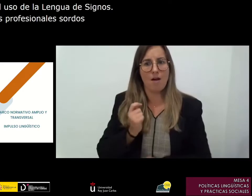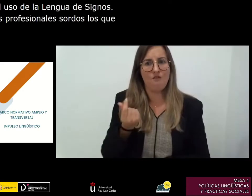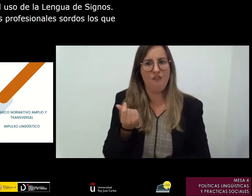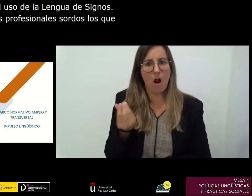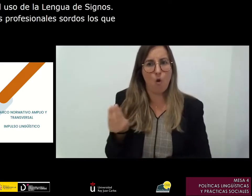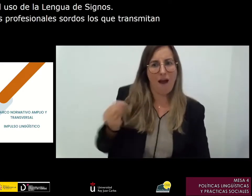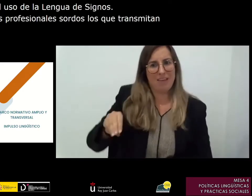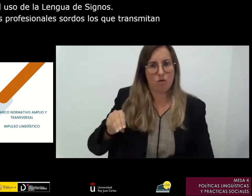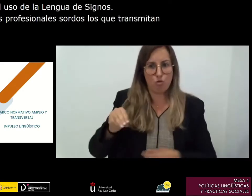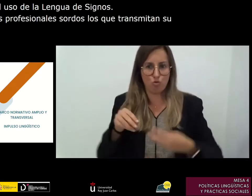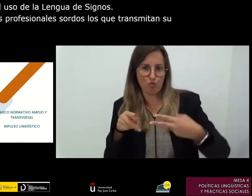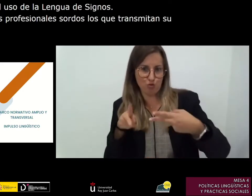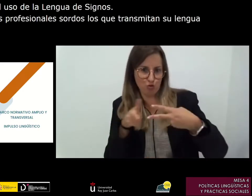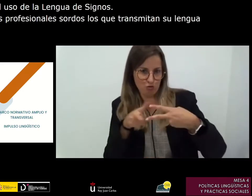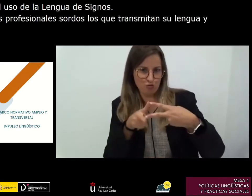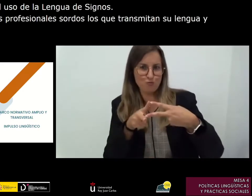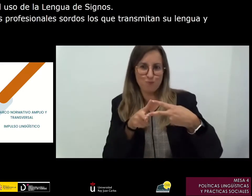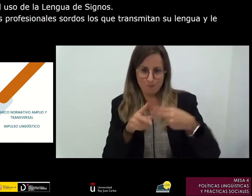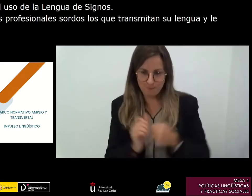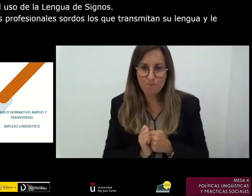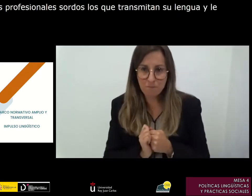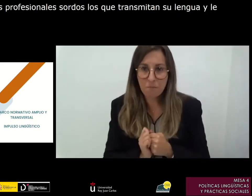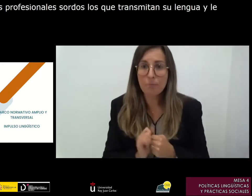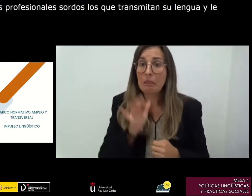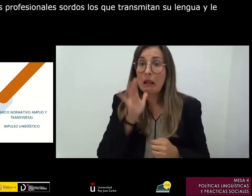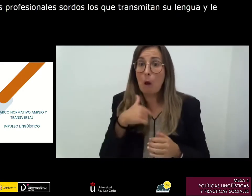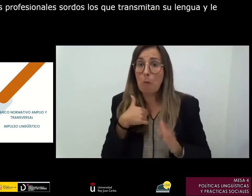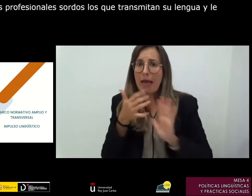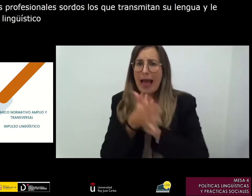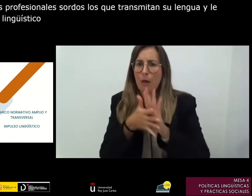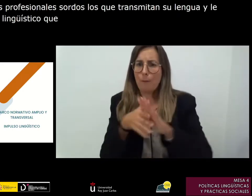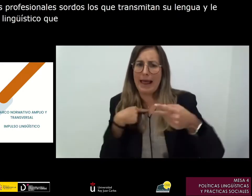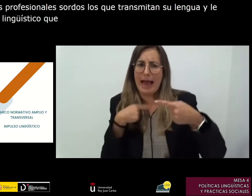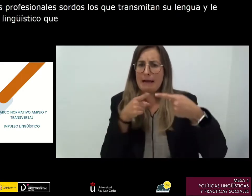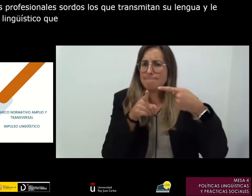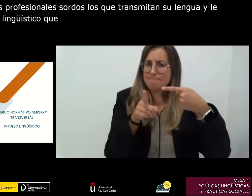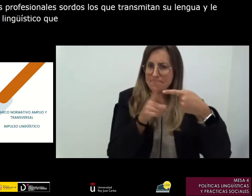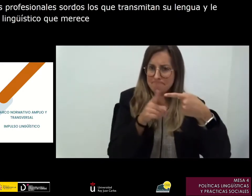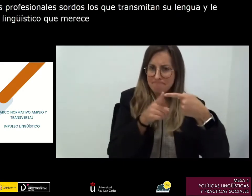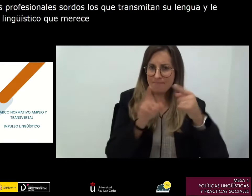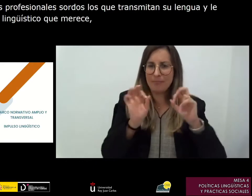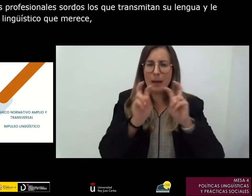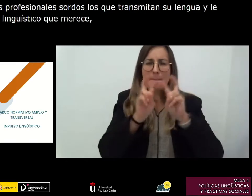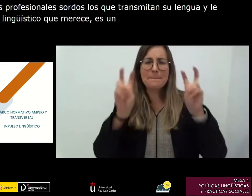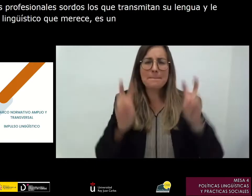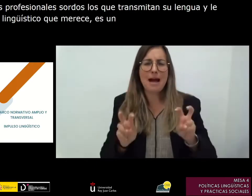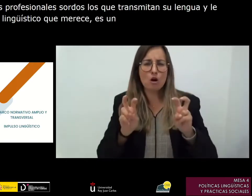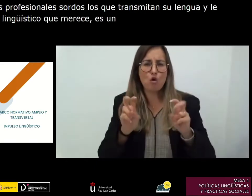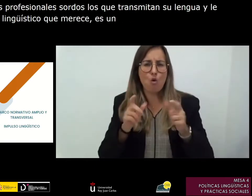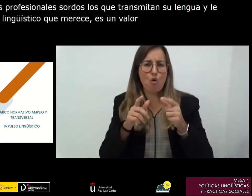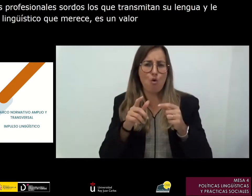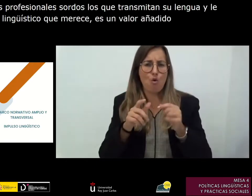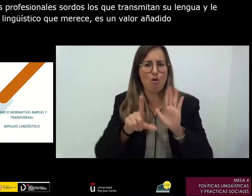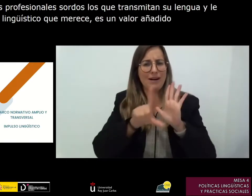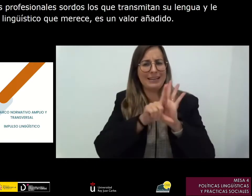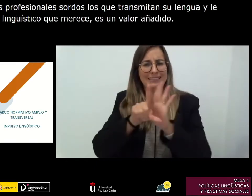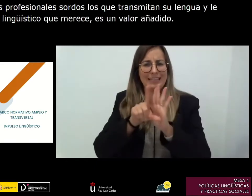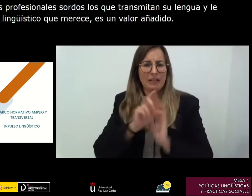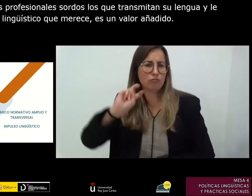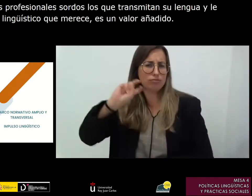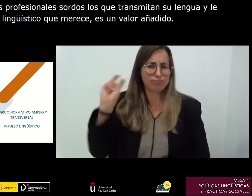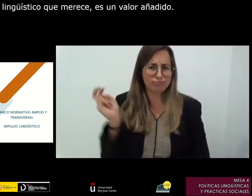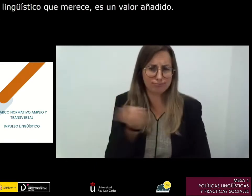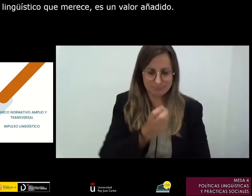den el valor lingüístico que merece. Es un valor añadido. Hablaremos de estos dos puntos. Centrándome en el